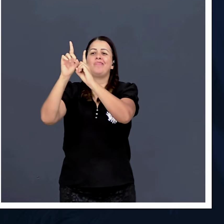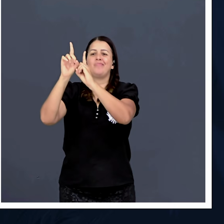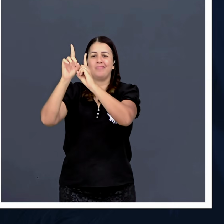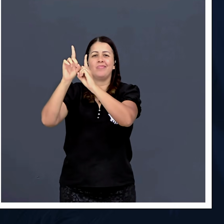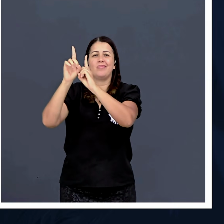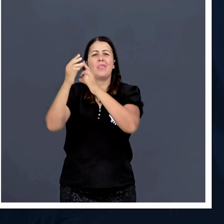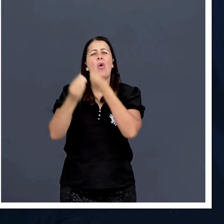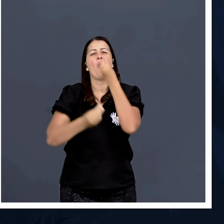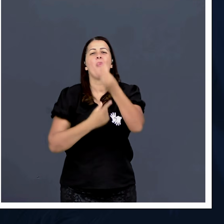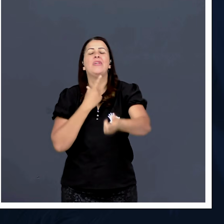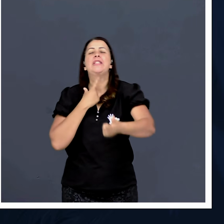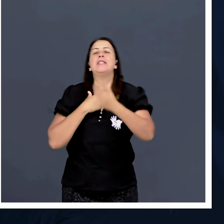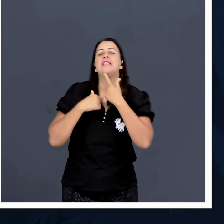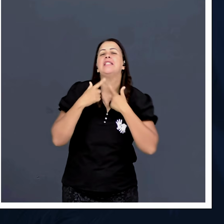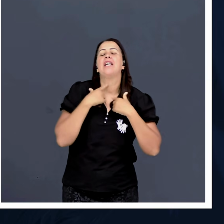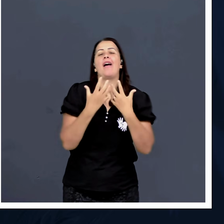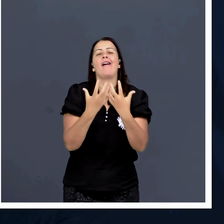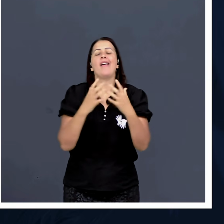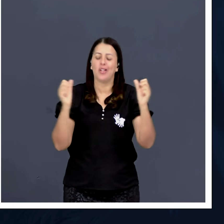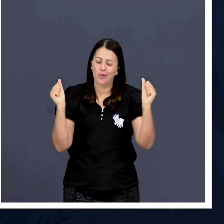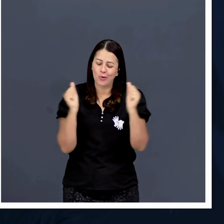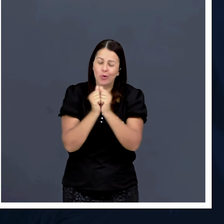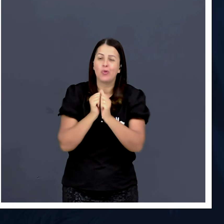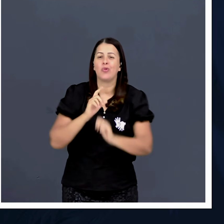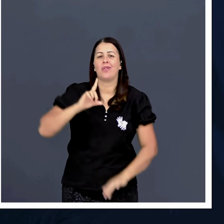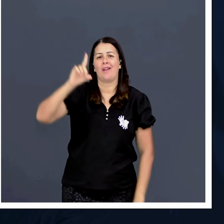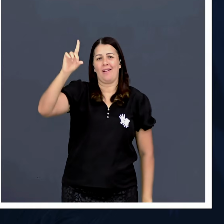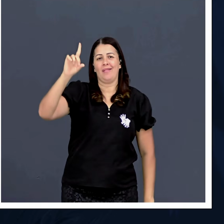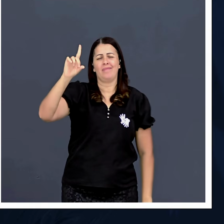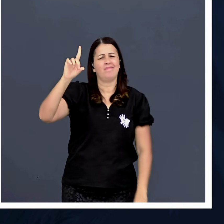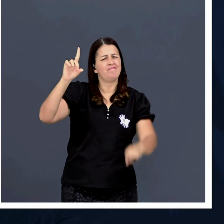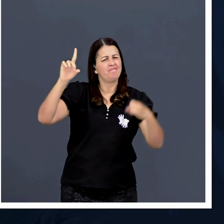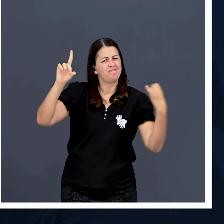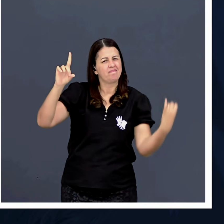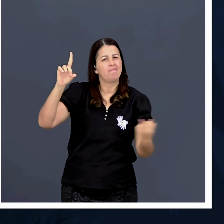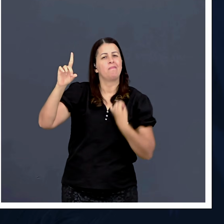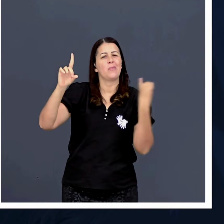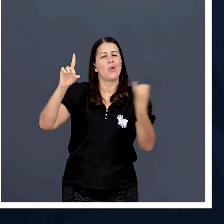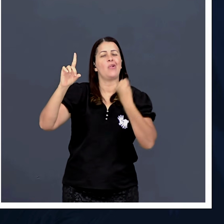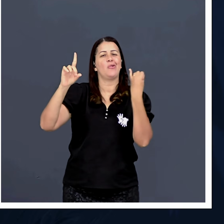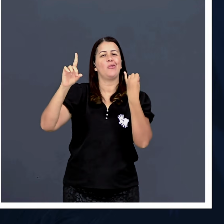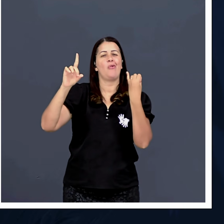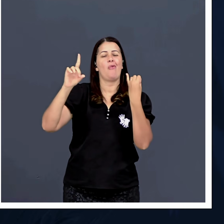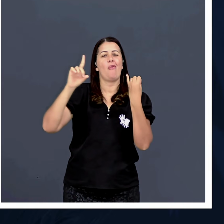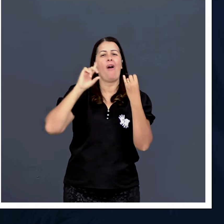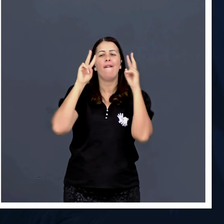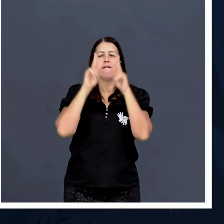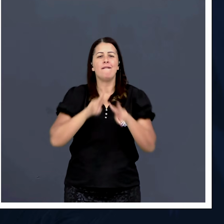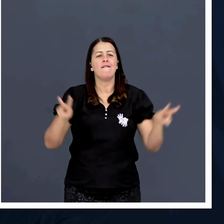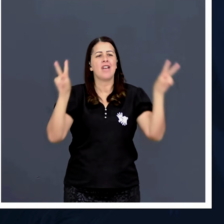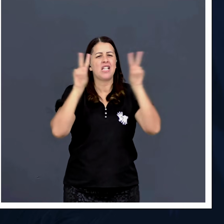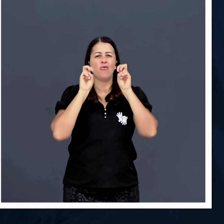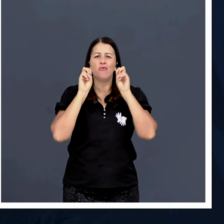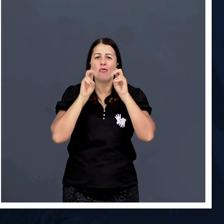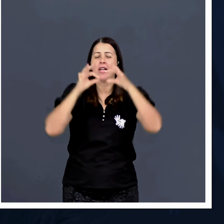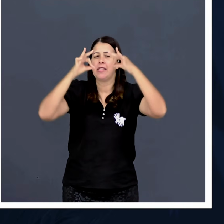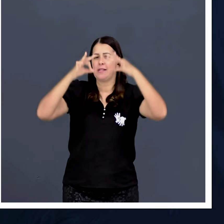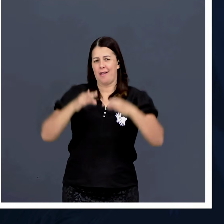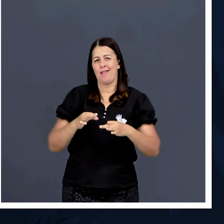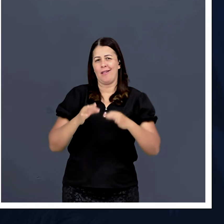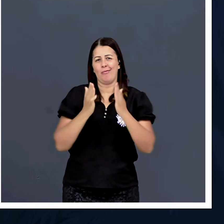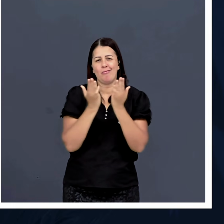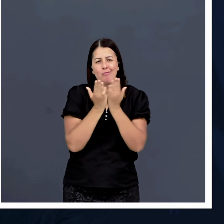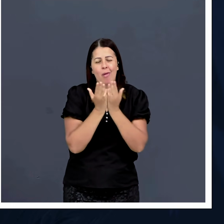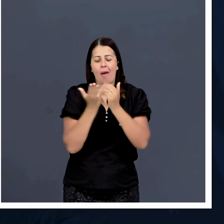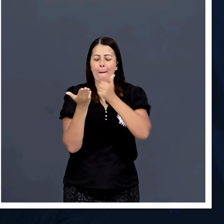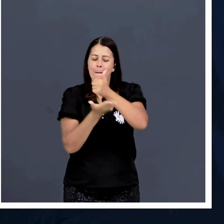eu vou desejar estar perto dele? A importância de construir uma visão correta por meio da palavra sobre